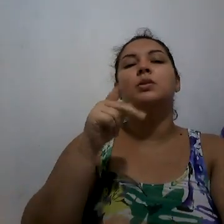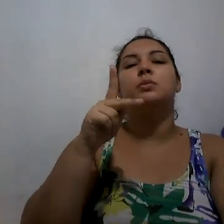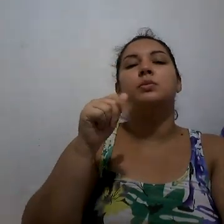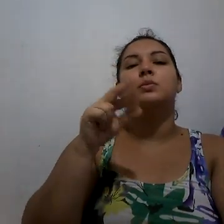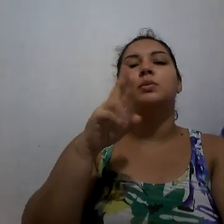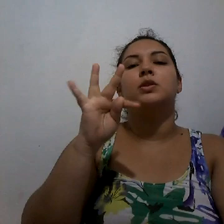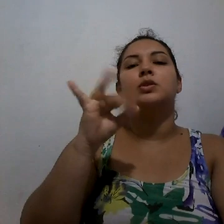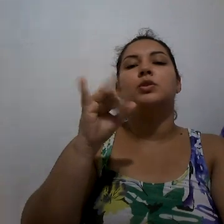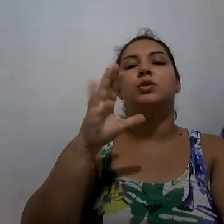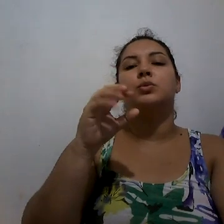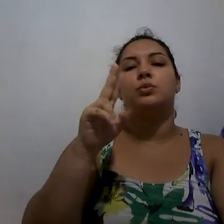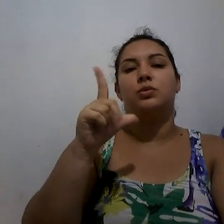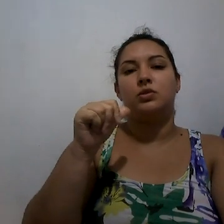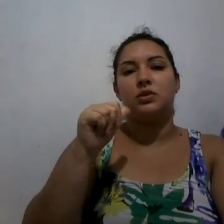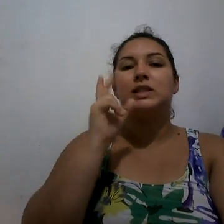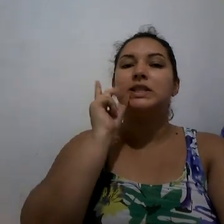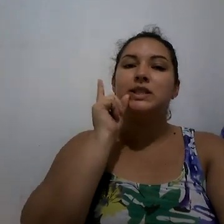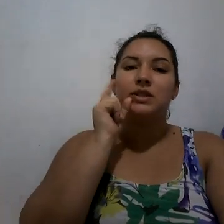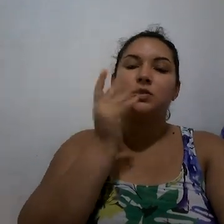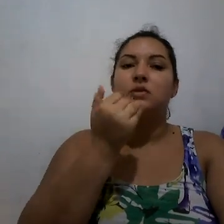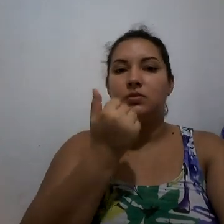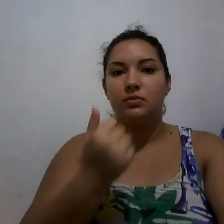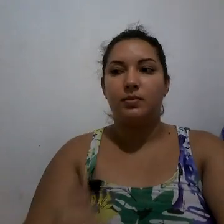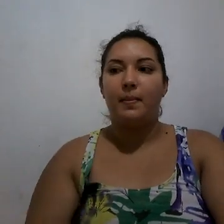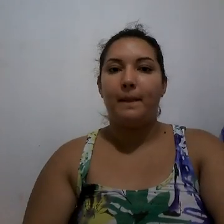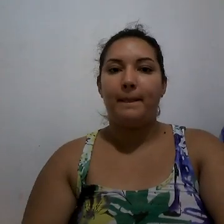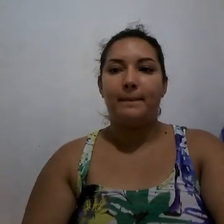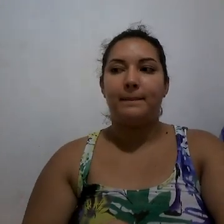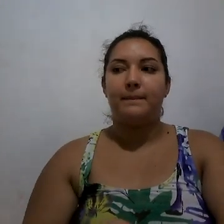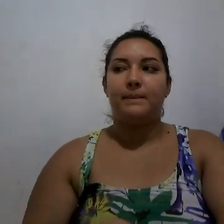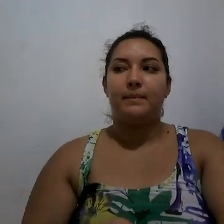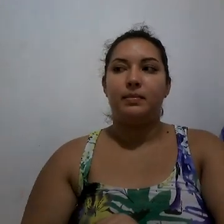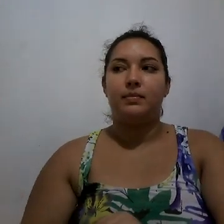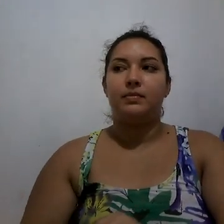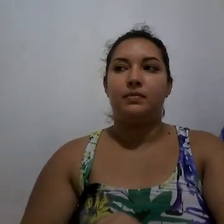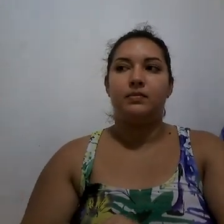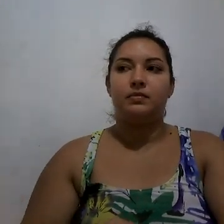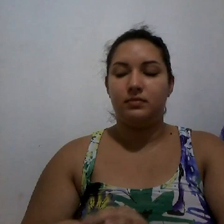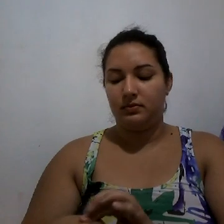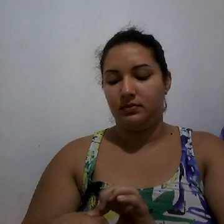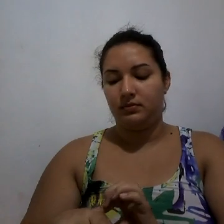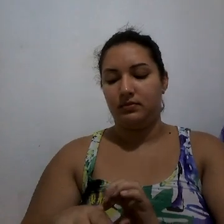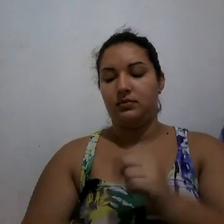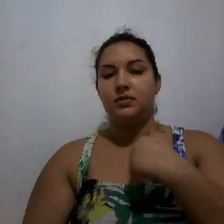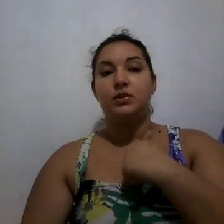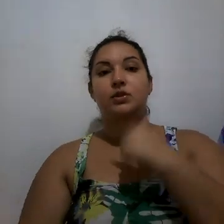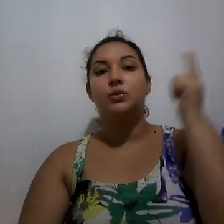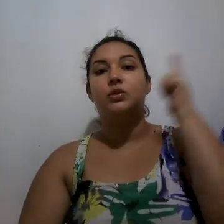ali dentro ou não? Será que eu consegui pegar assim, uma quantidade ou não? O que